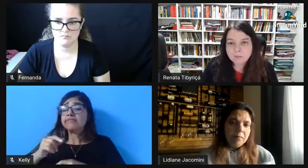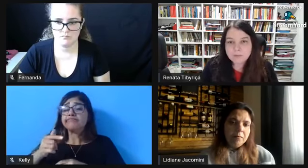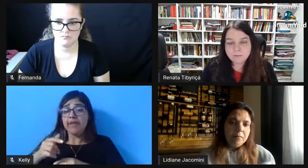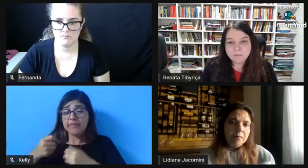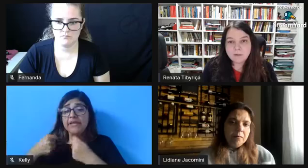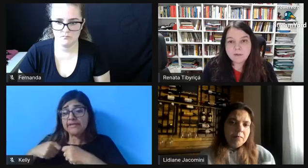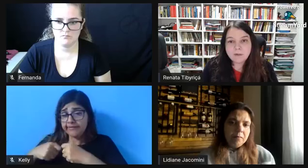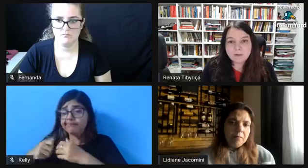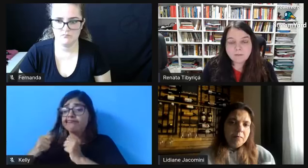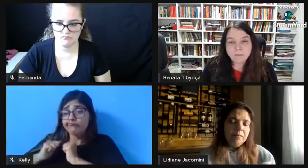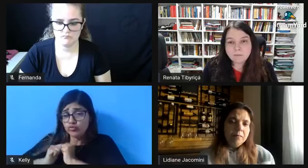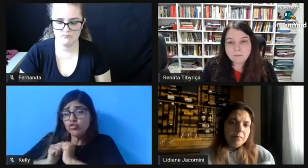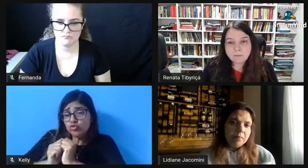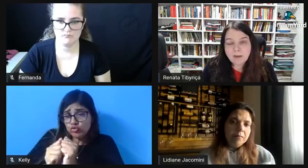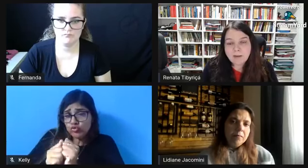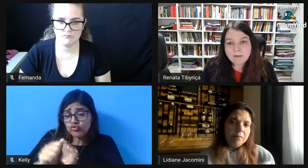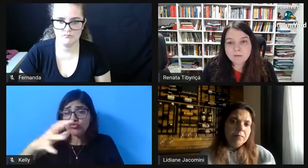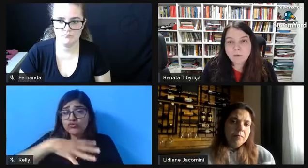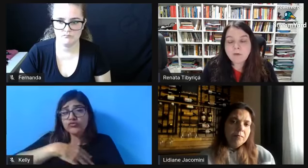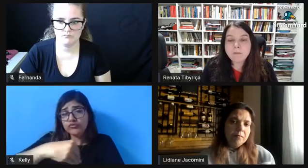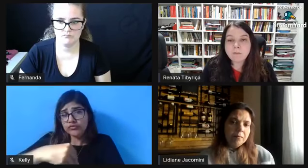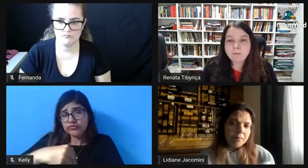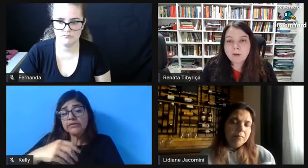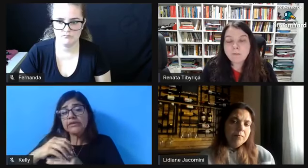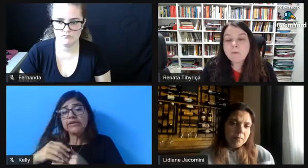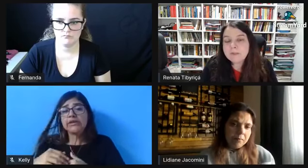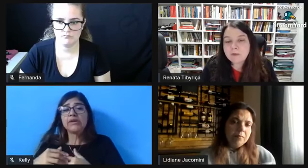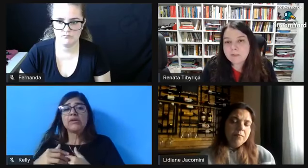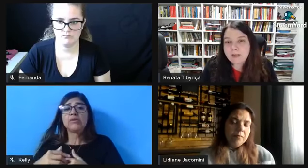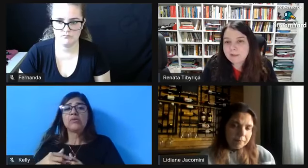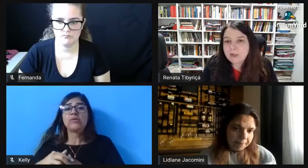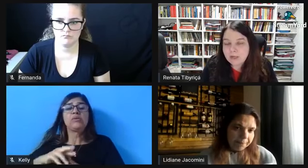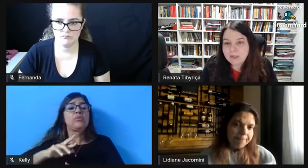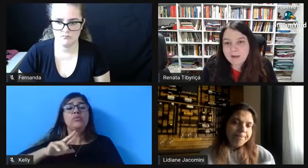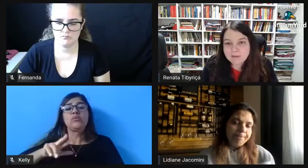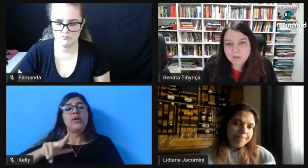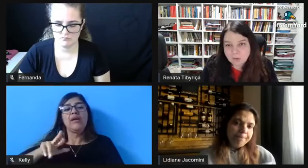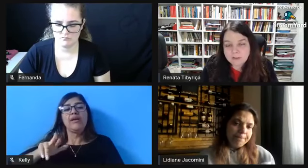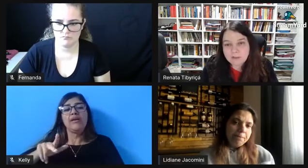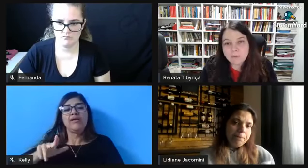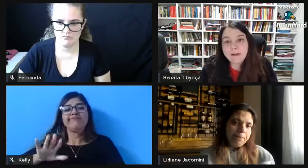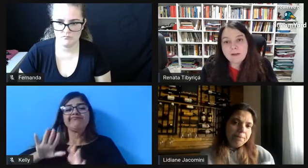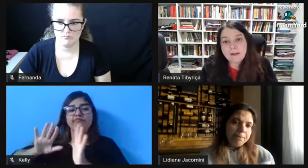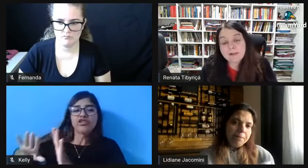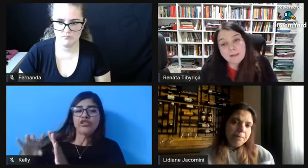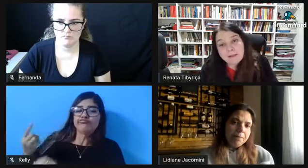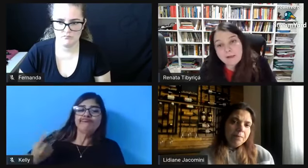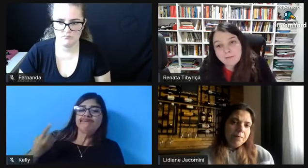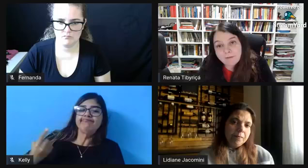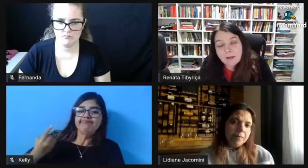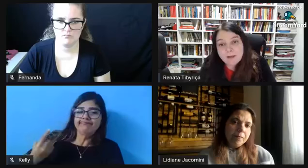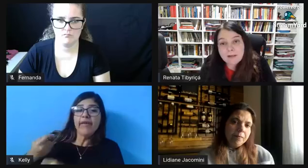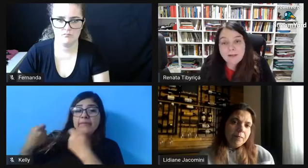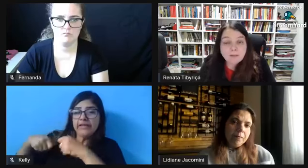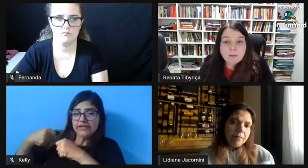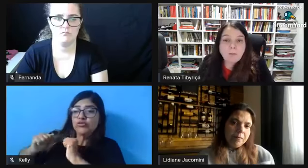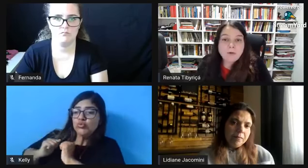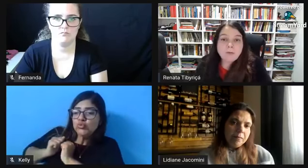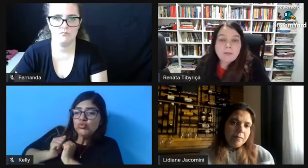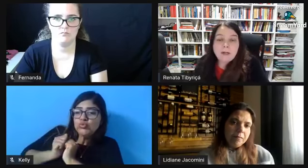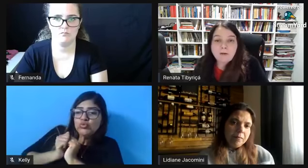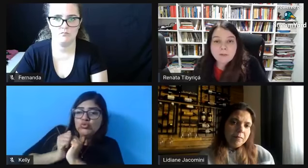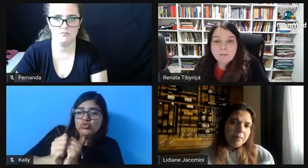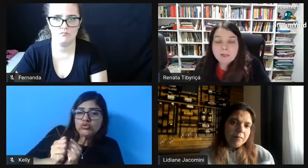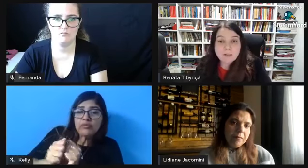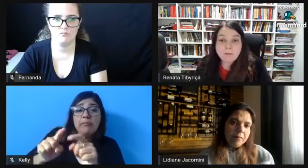não tem opção. Não é uma opção dela deixar em casa sozinha. Ela tem que levar, e ela também não